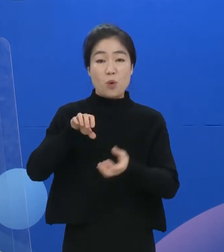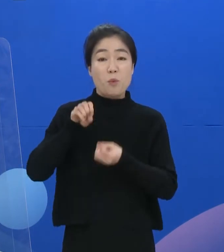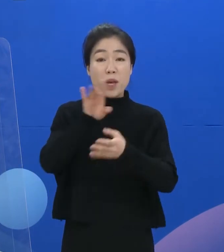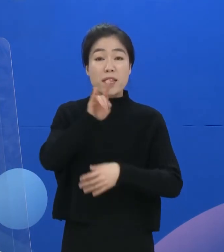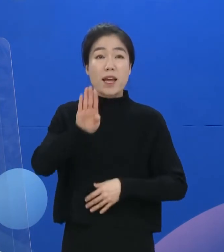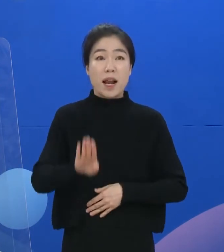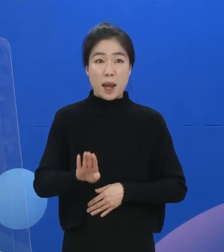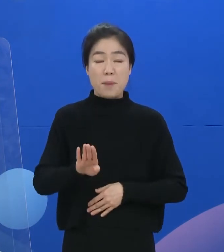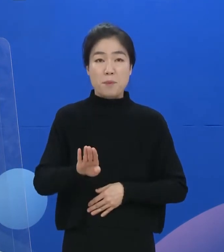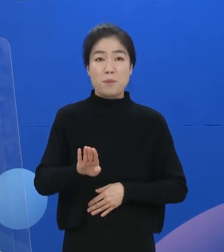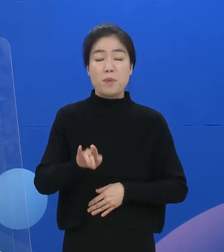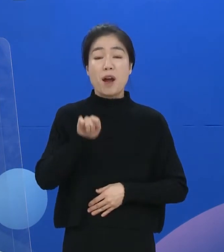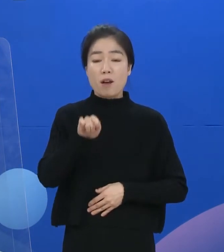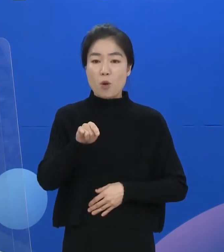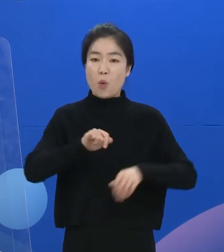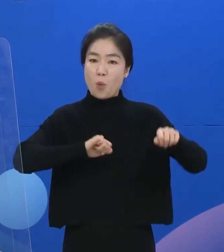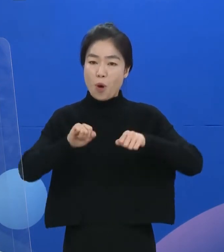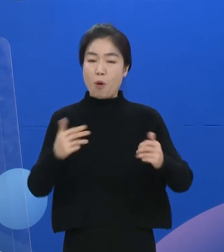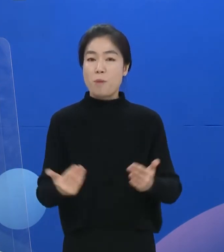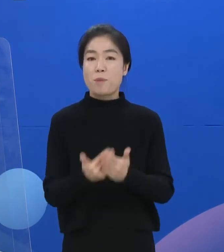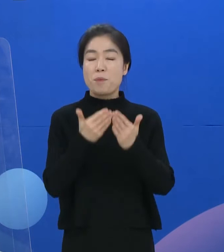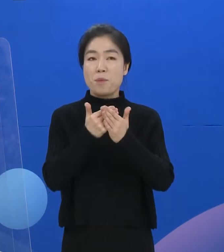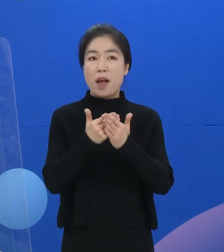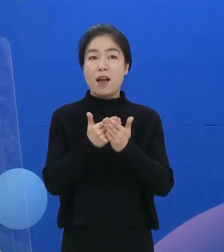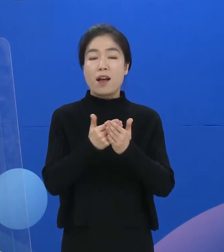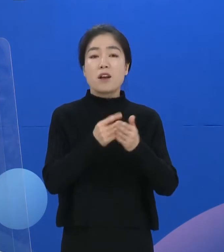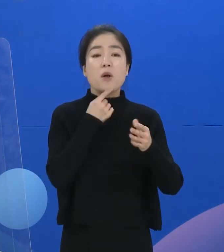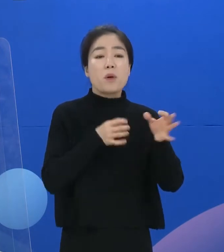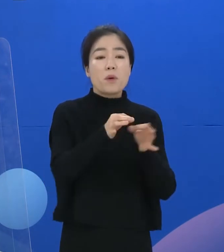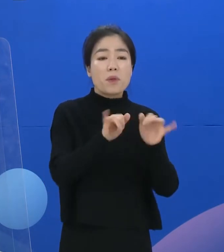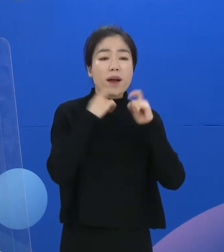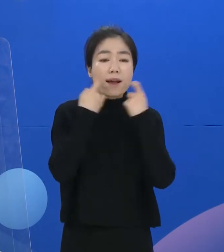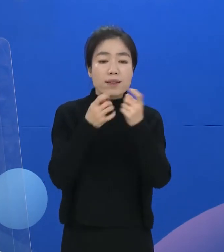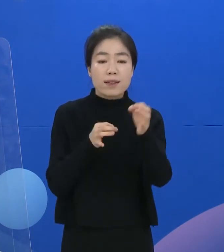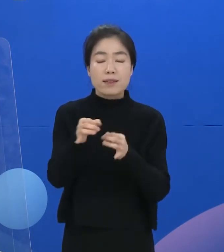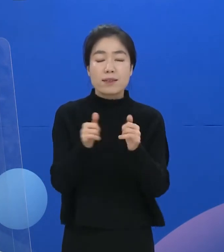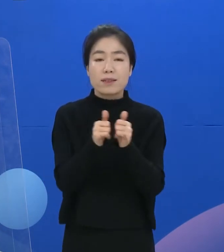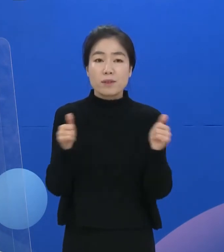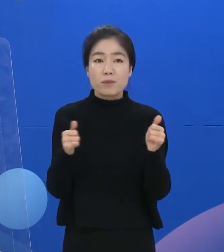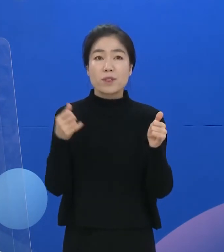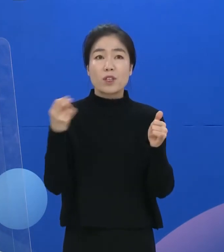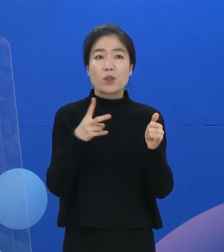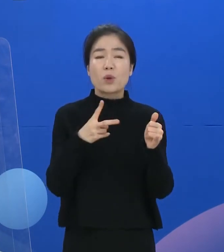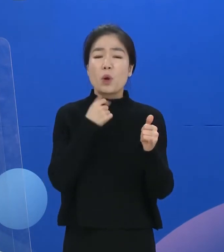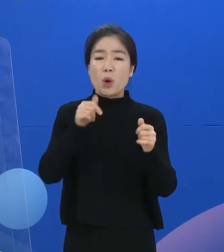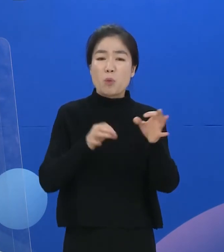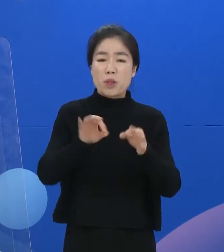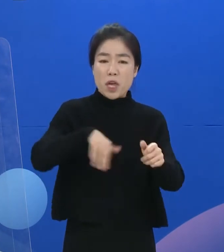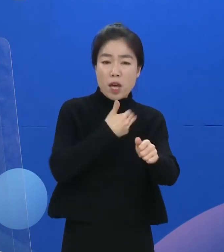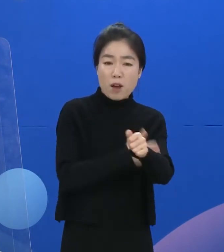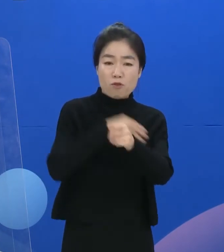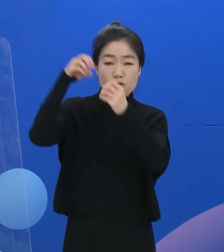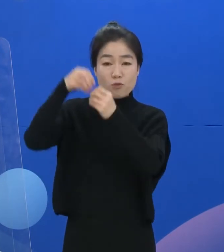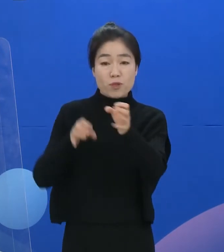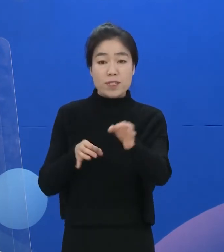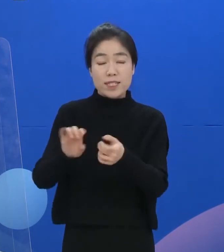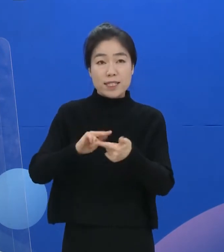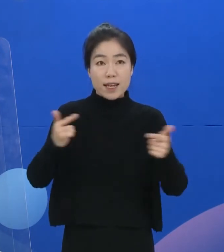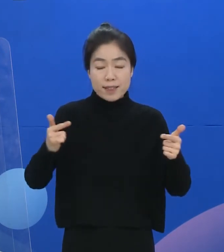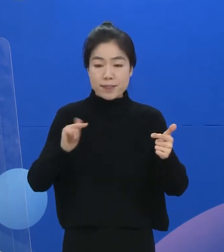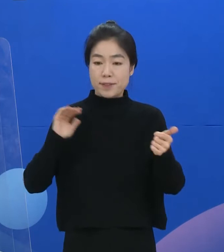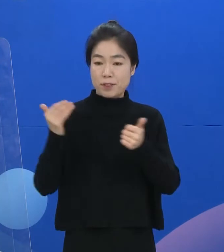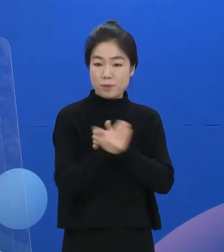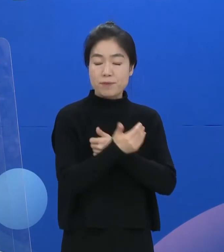이루어지고 있습니다 광교 상생카드 와 공공배달앱 이매 오프를 활성화 시켜